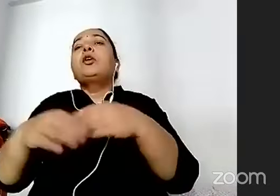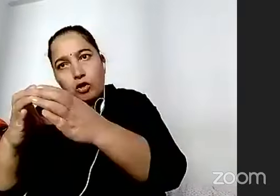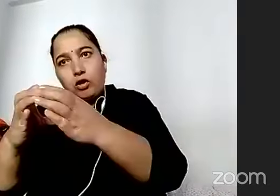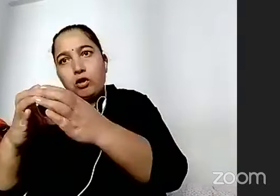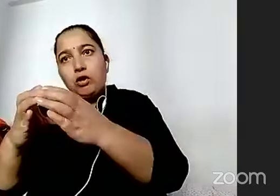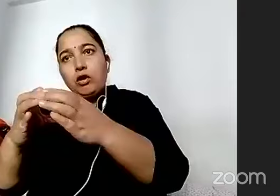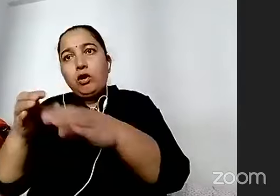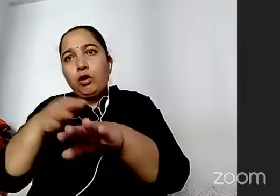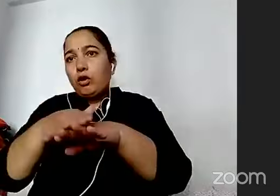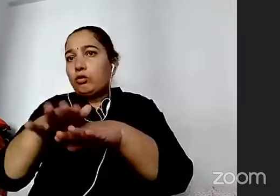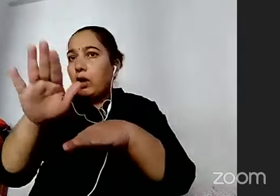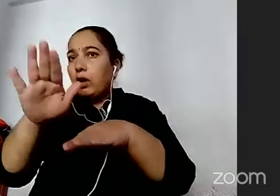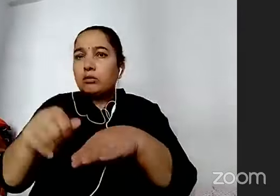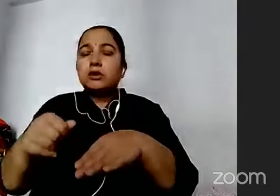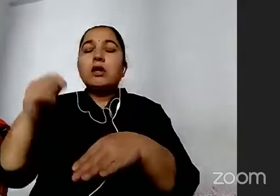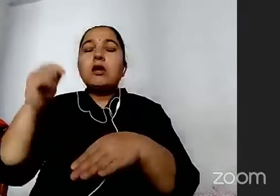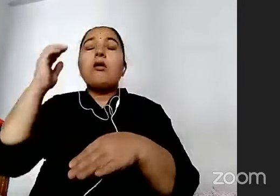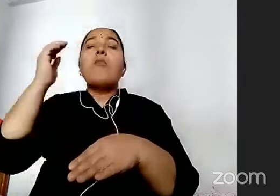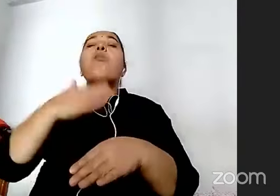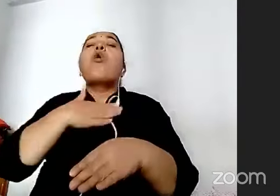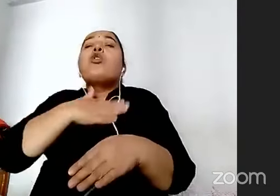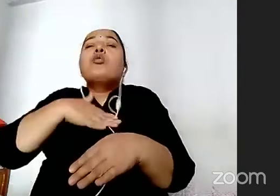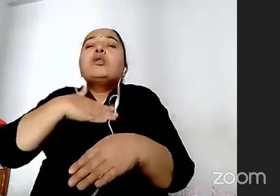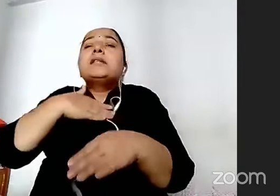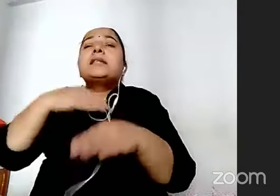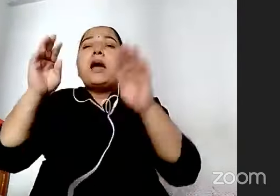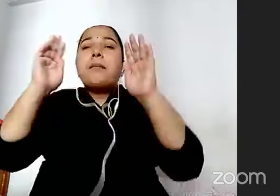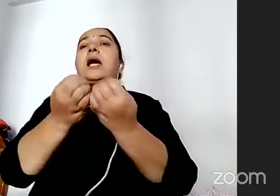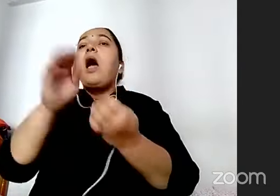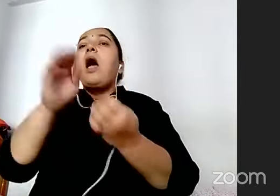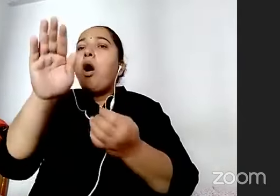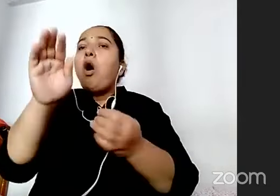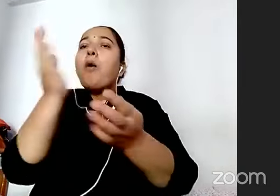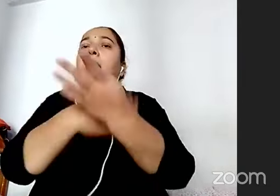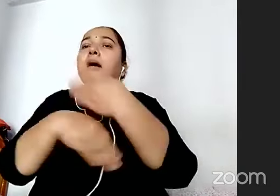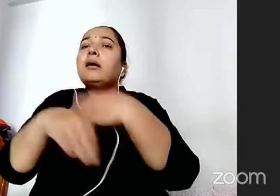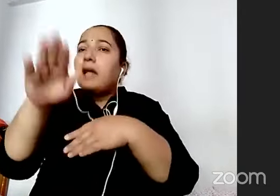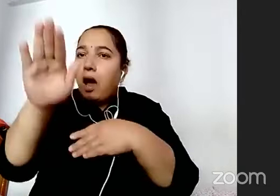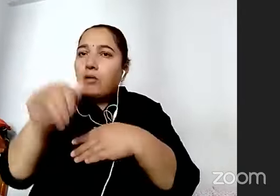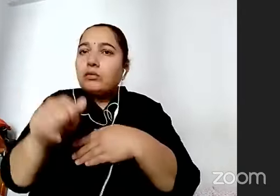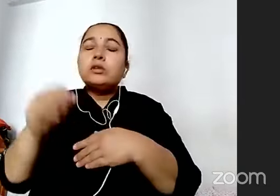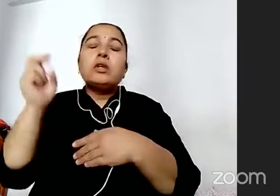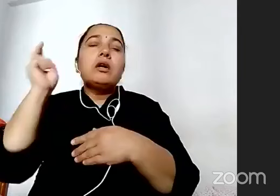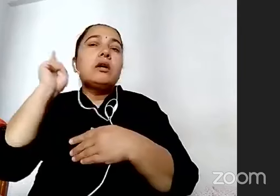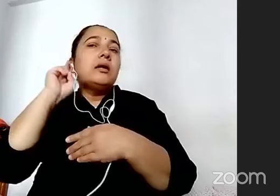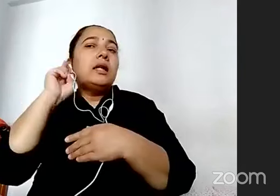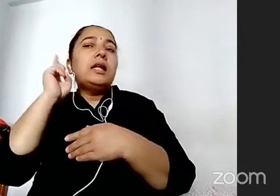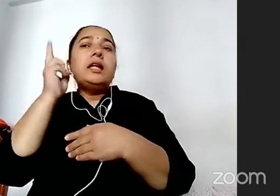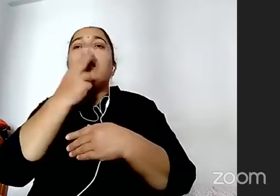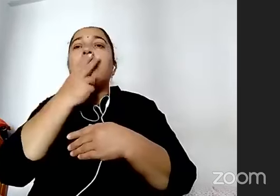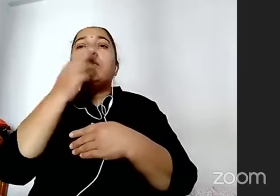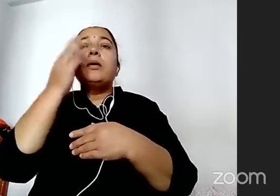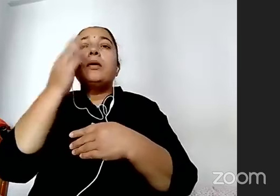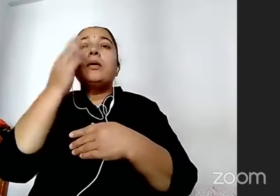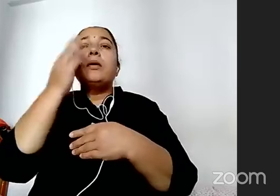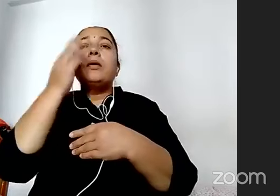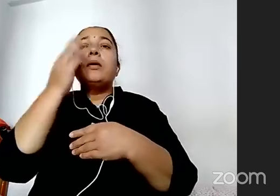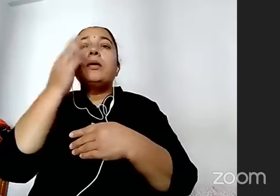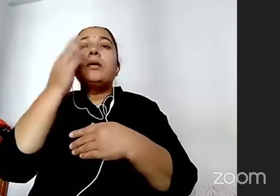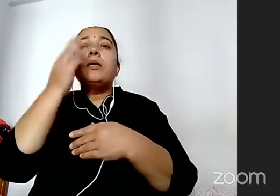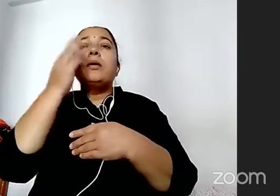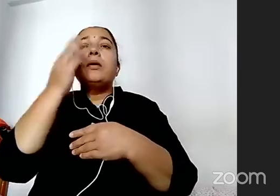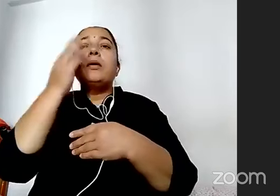होइन मनोसामाजिक अपाङ्गता डेफ ब्लाइन्ड होइन हार्ड अफ हियरिङ यस्ता किसिमका अपाङ्गताहरू र